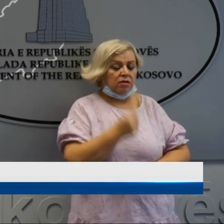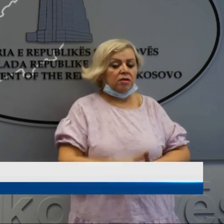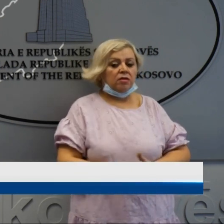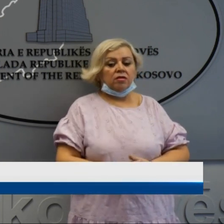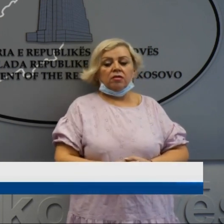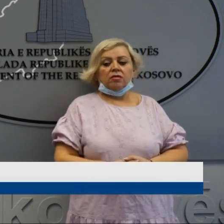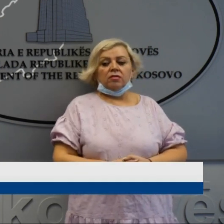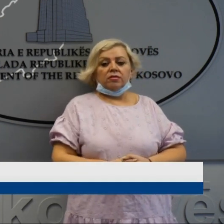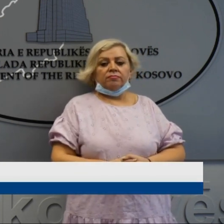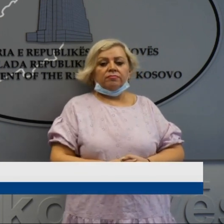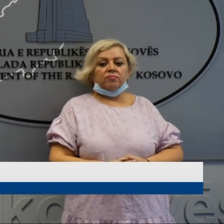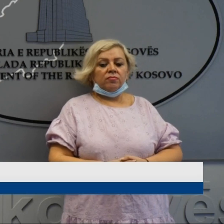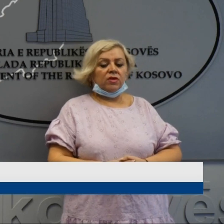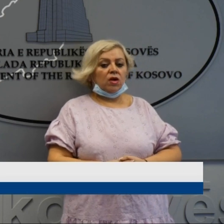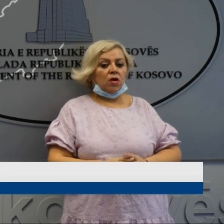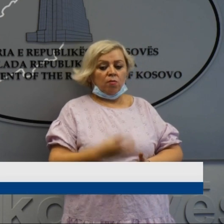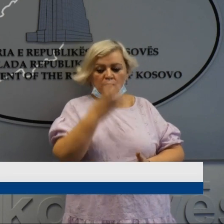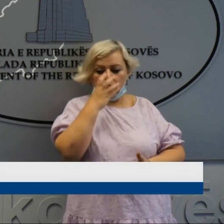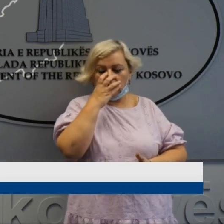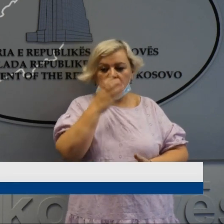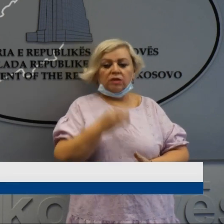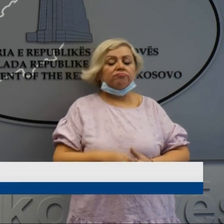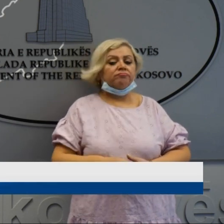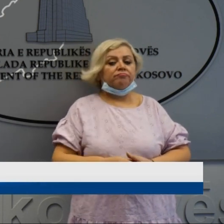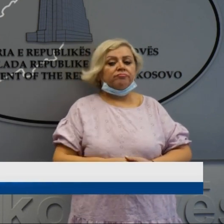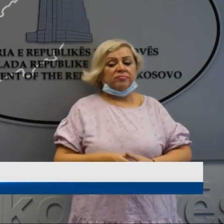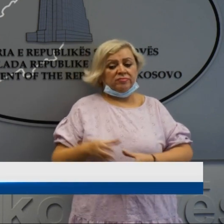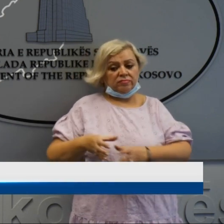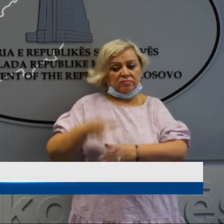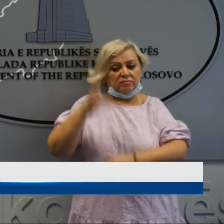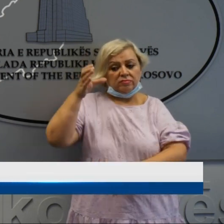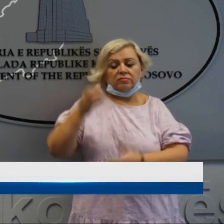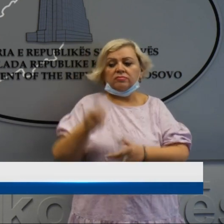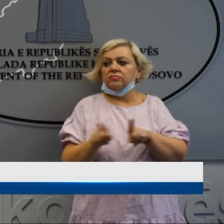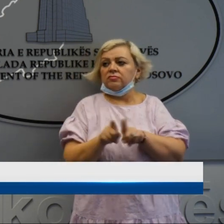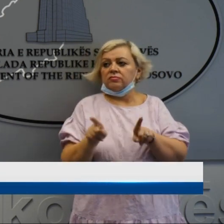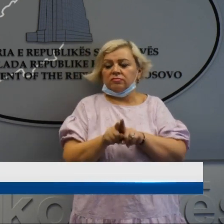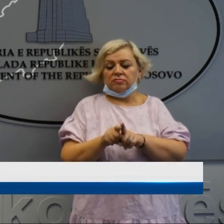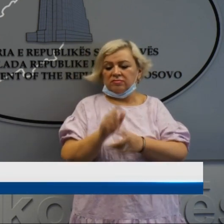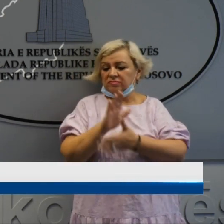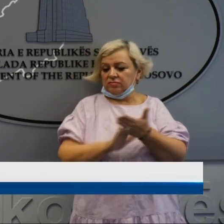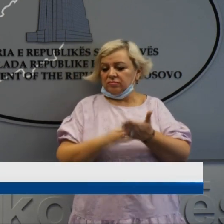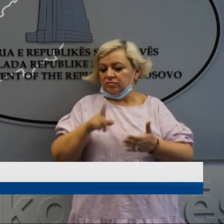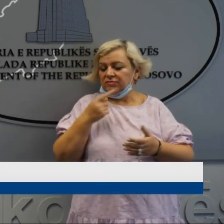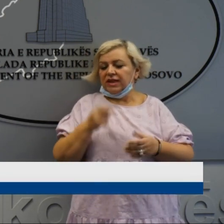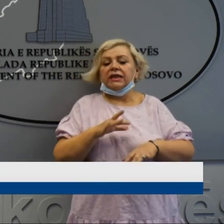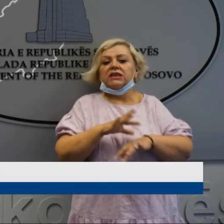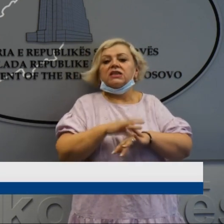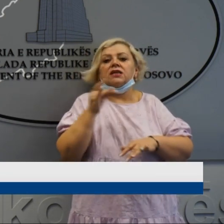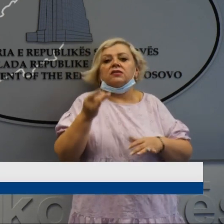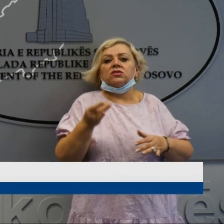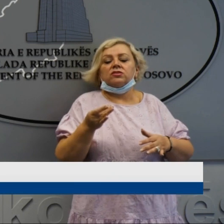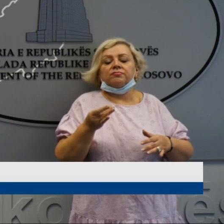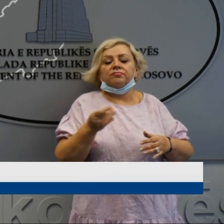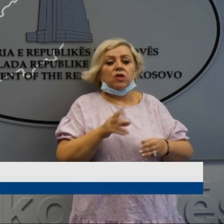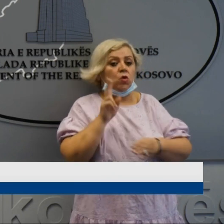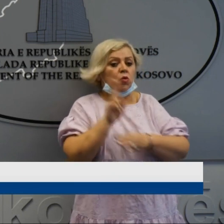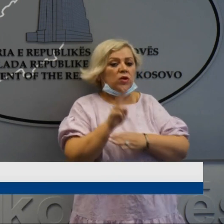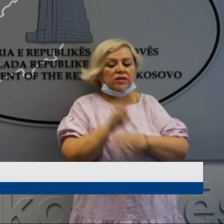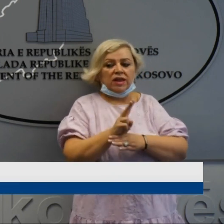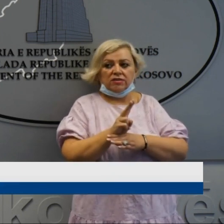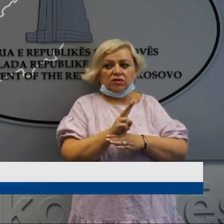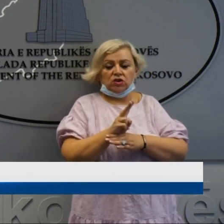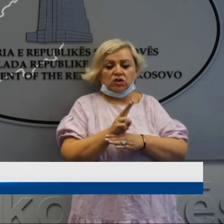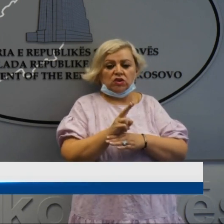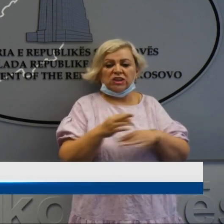me bocat e oksigjenit, kurse ashtu si që përmenda në fillim, ideja është që në kujdesin